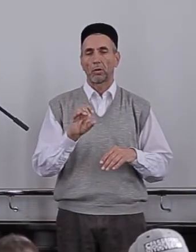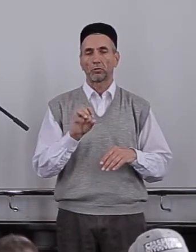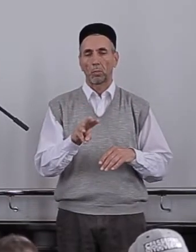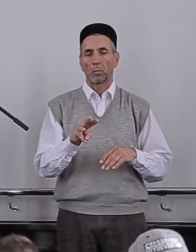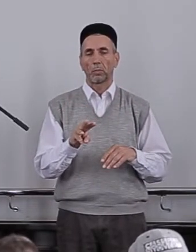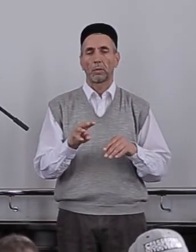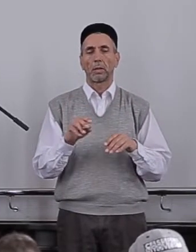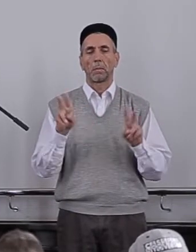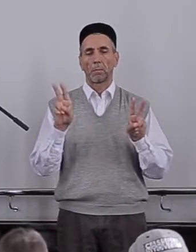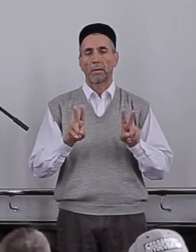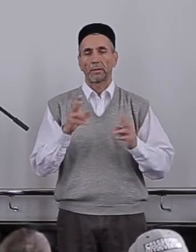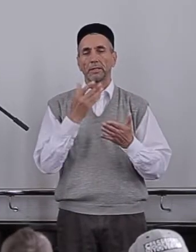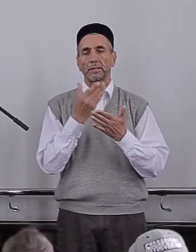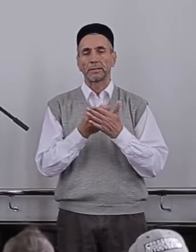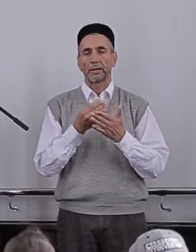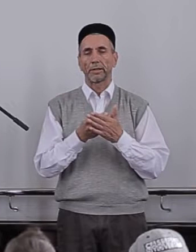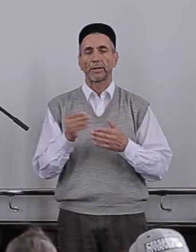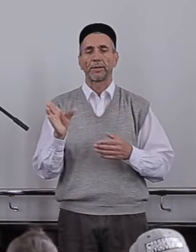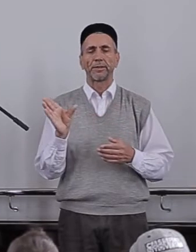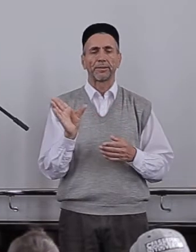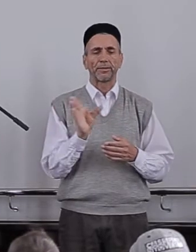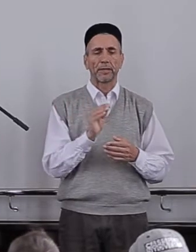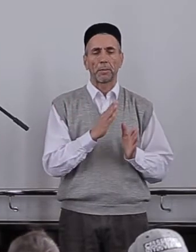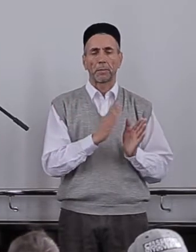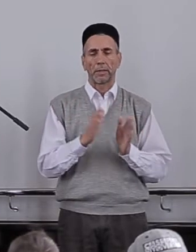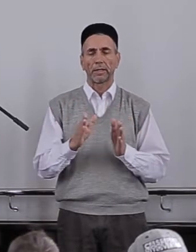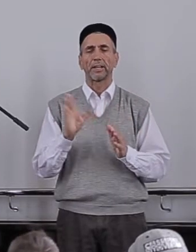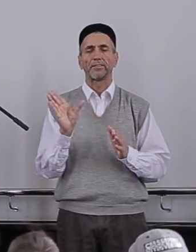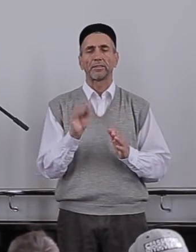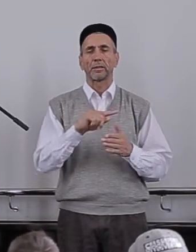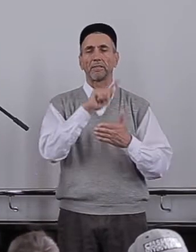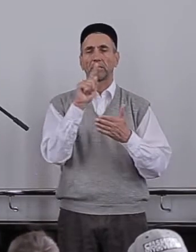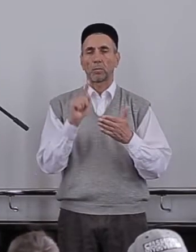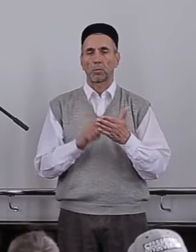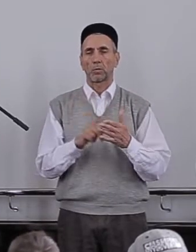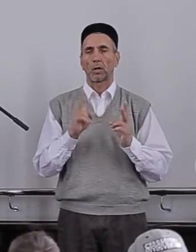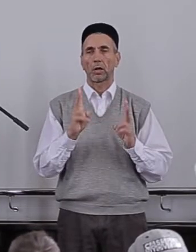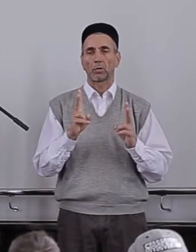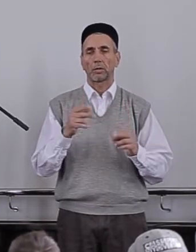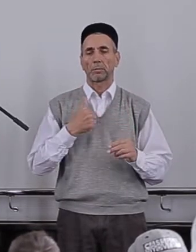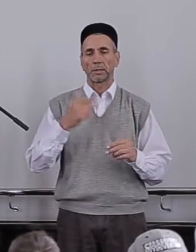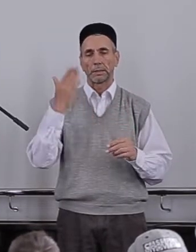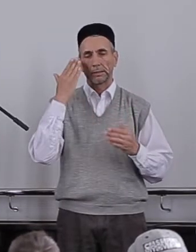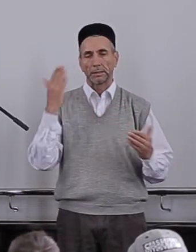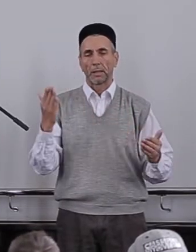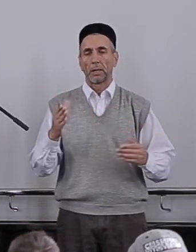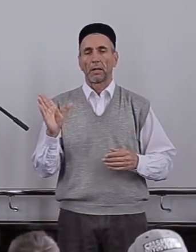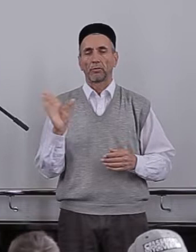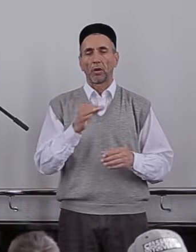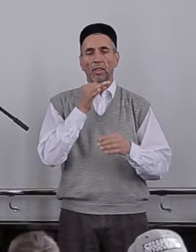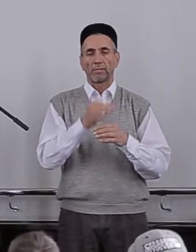bu kitapta bizge bütün misallara da cevap bile, hem de indi bu kitapta